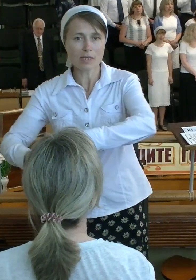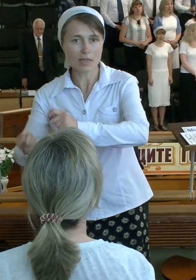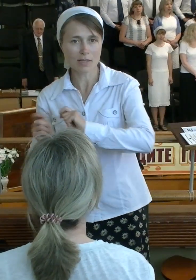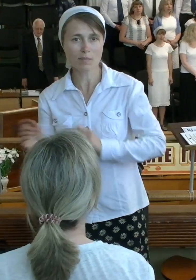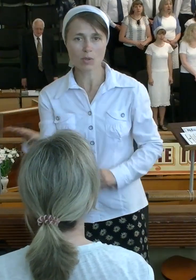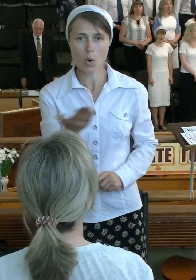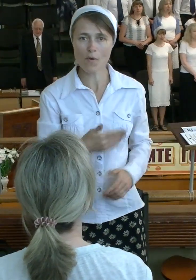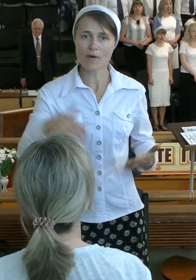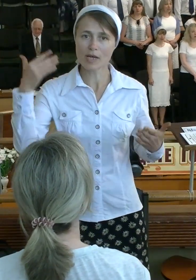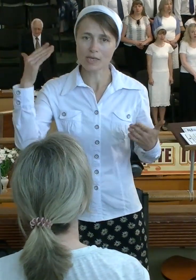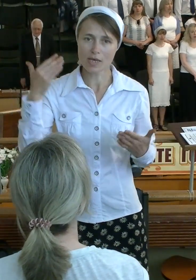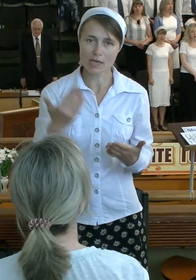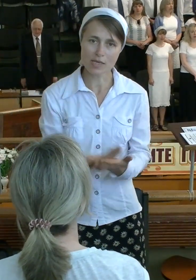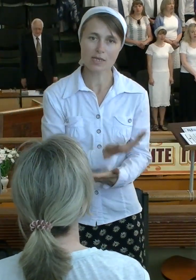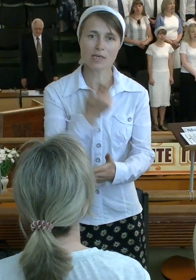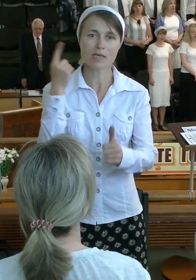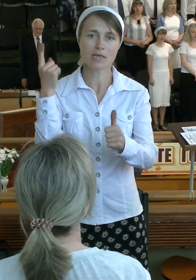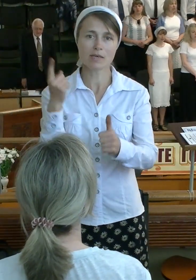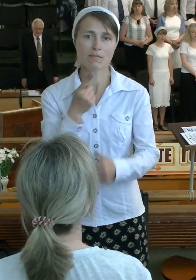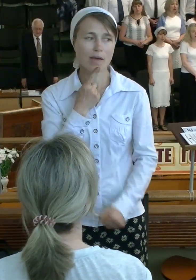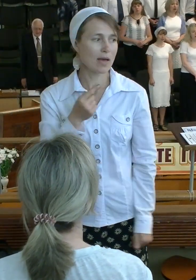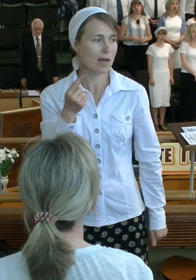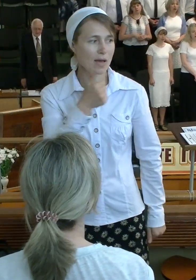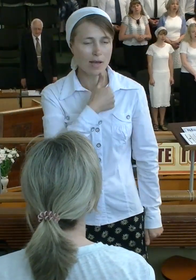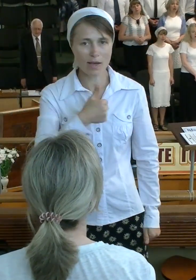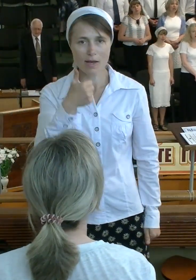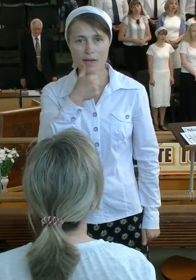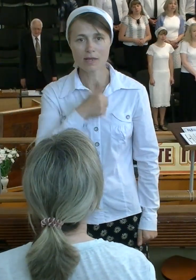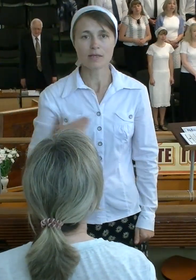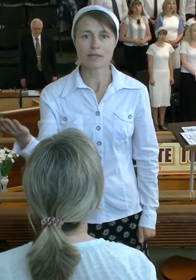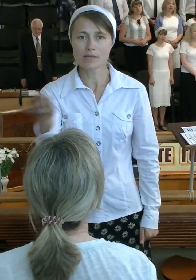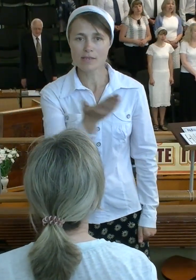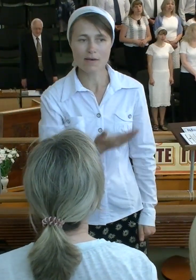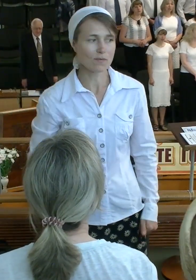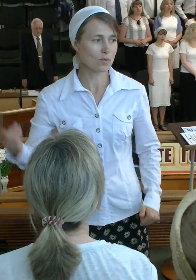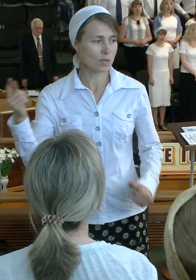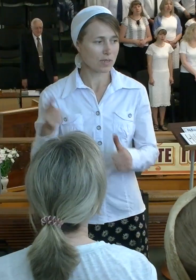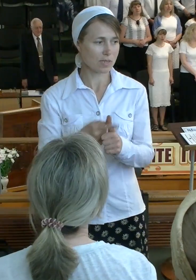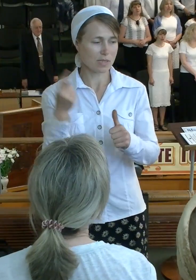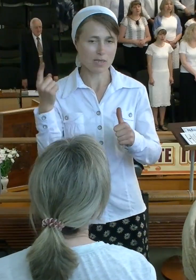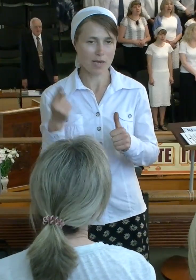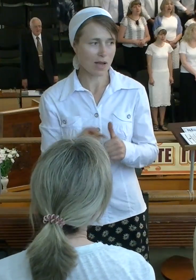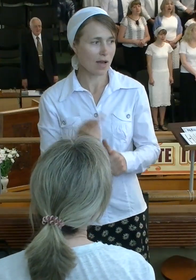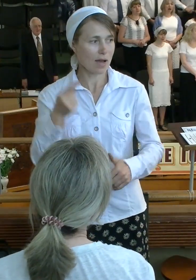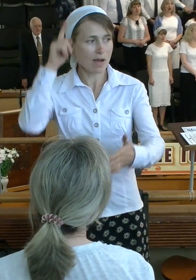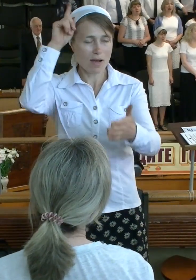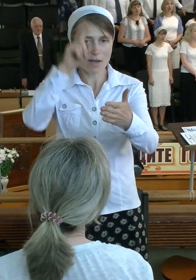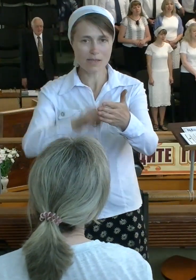Друзья, и на добро и на заруки.